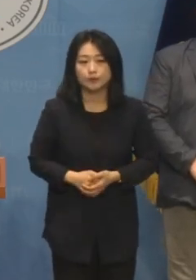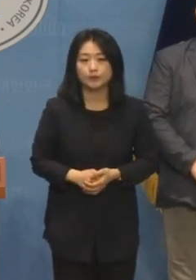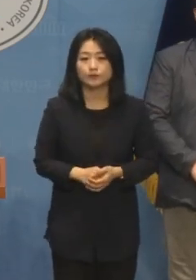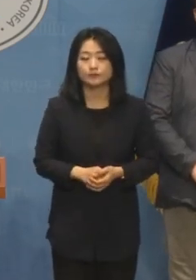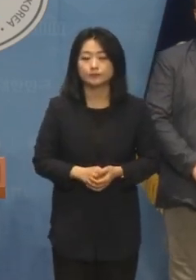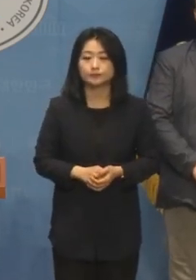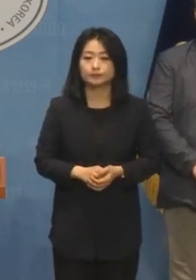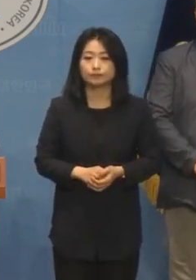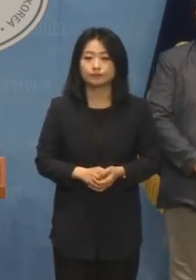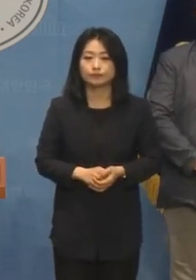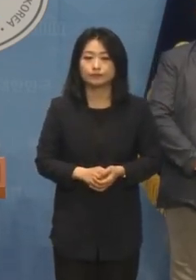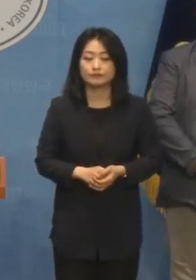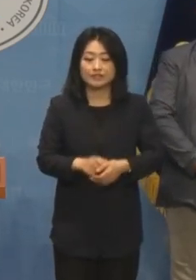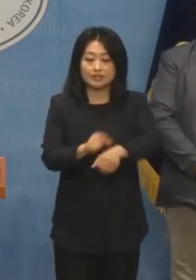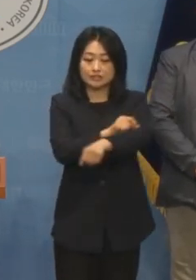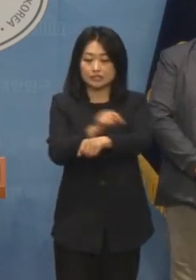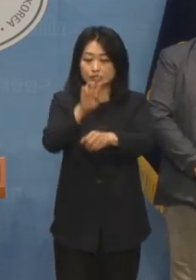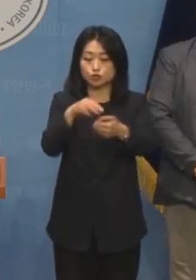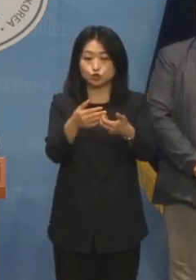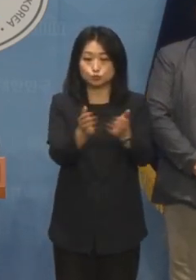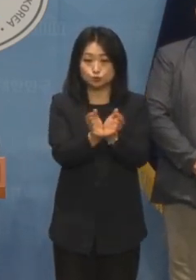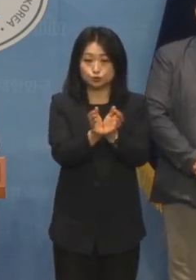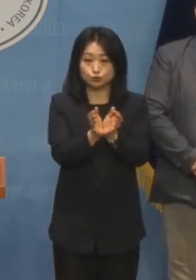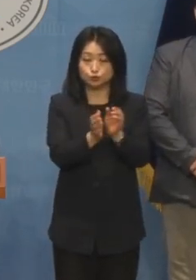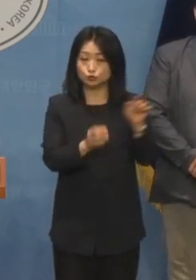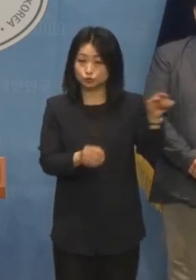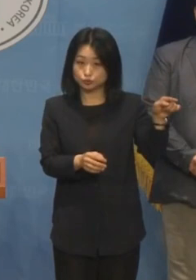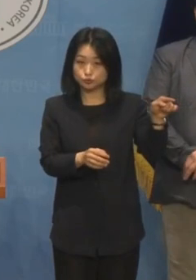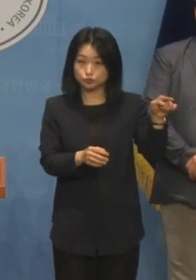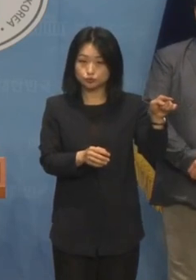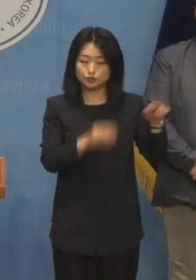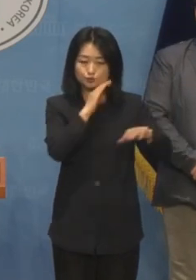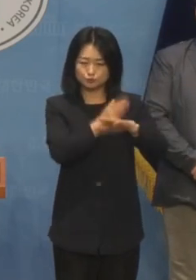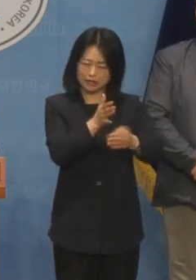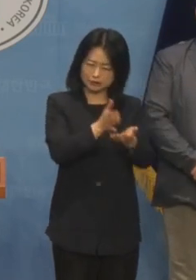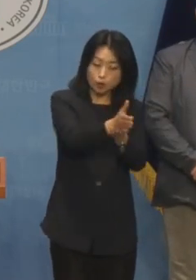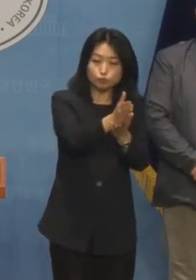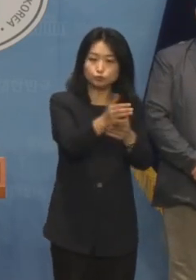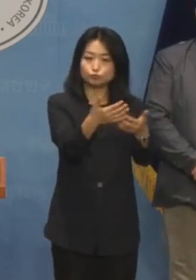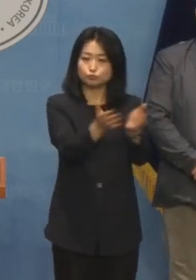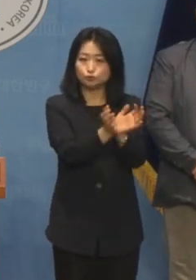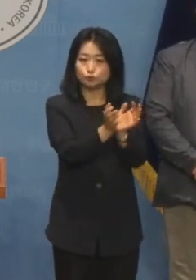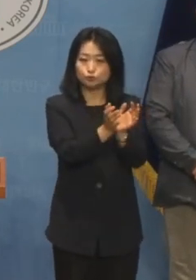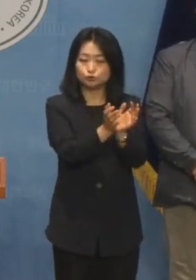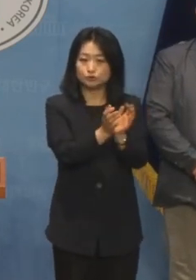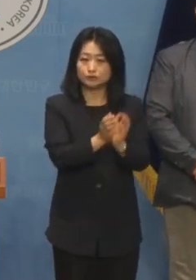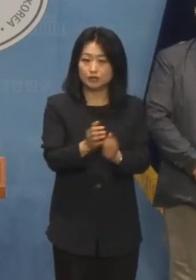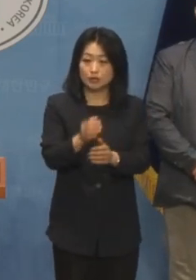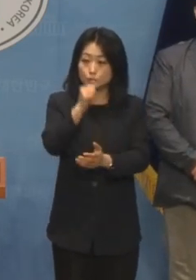하기 위해서 특수부 공안부는 확정되지 않은 혐의를 언론에